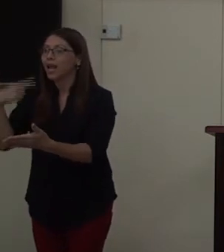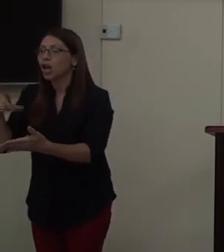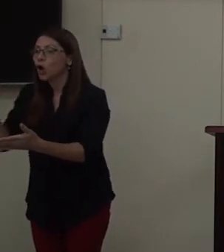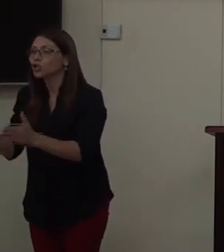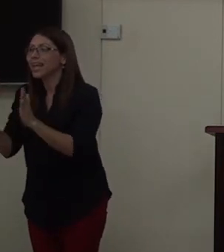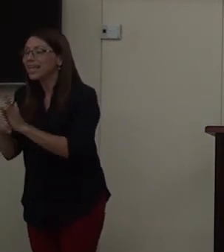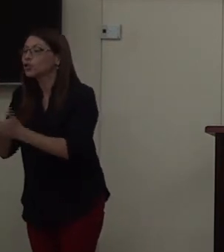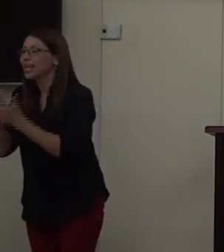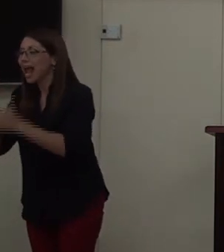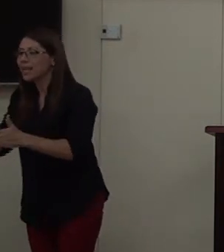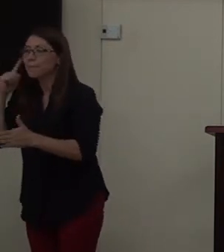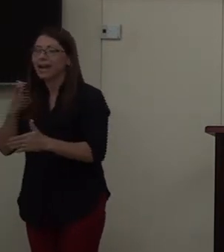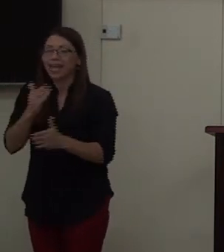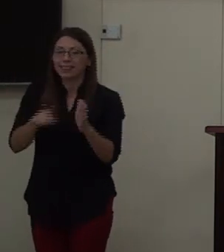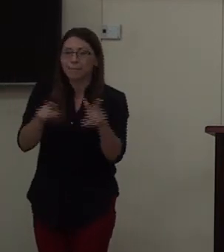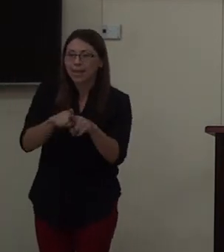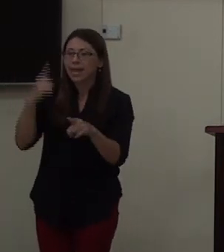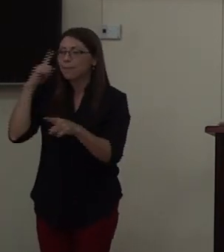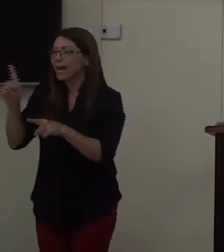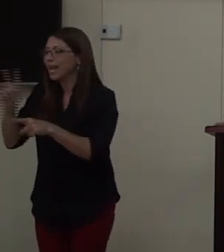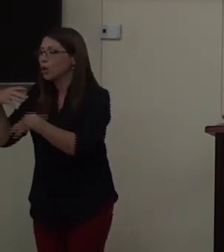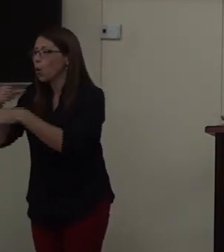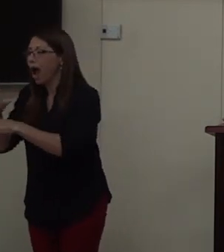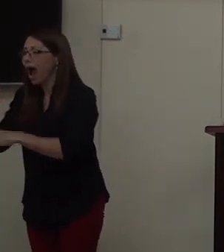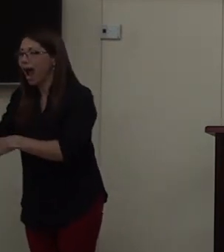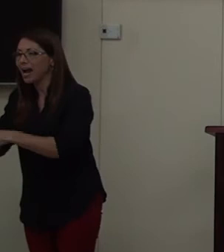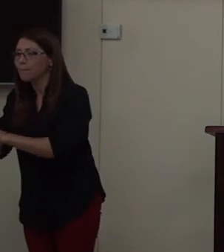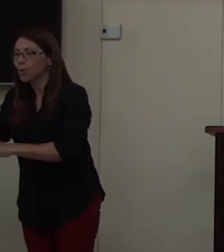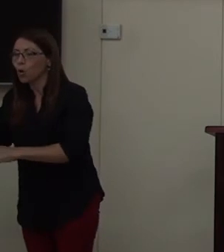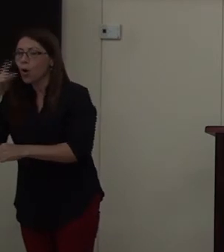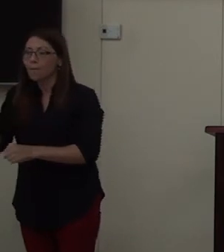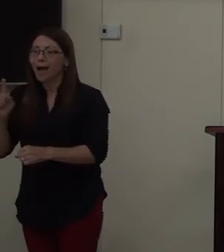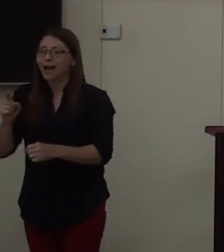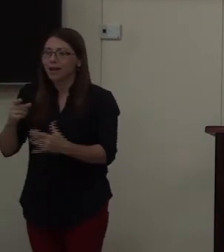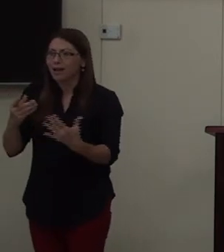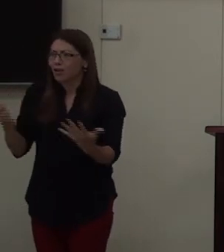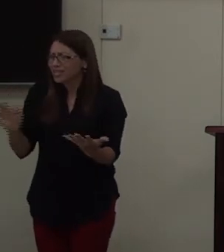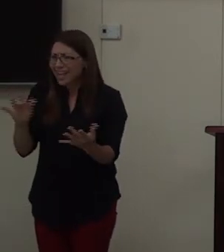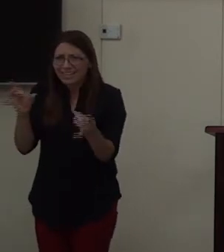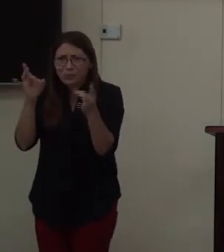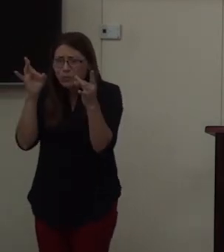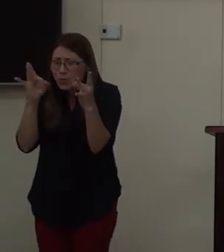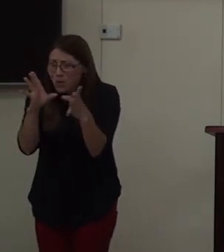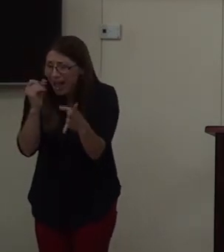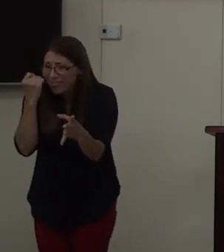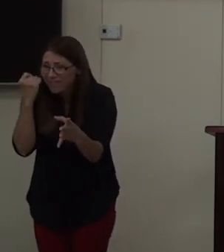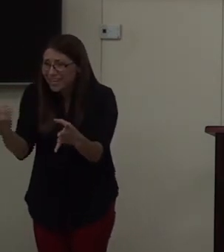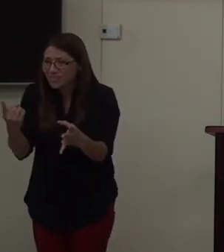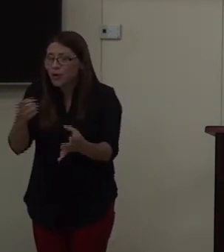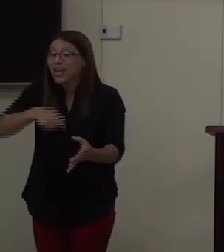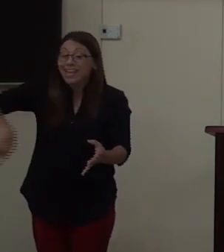poco. Para que no le peguen mucho cuando con él escojan. Es un adefesio. Y estas son muchas